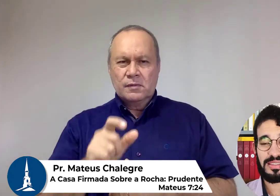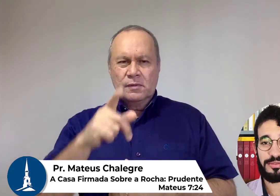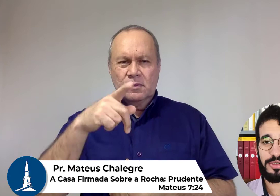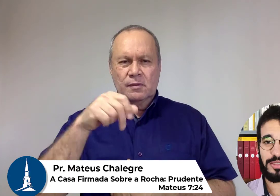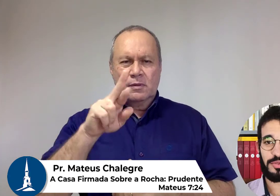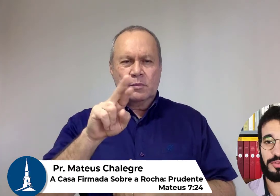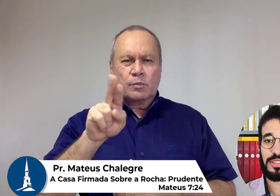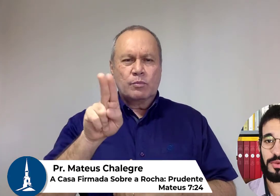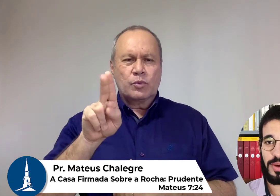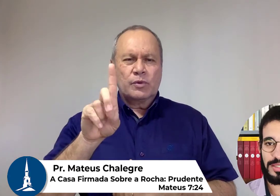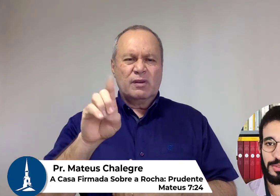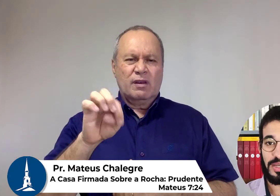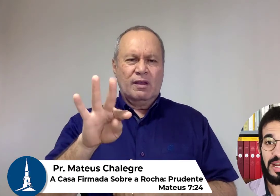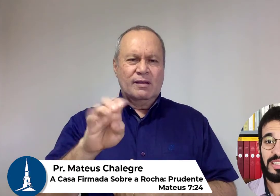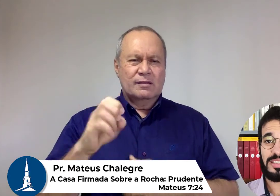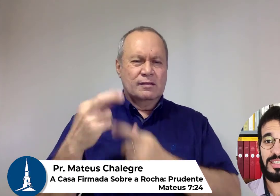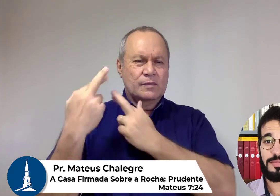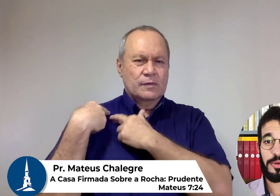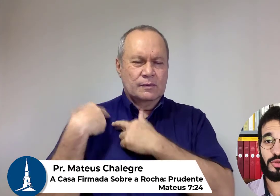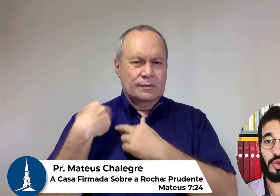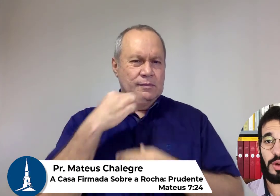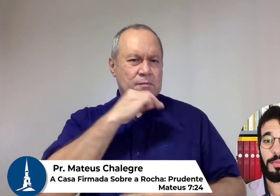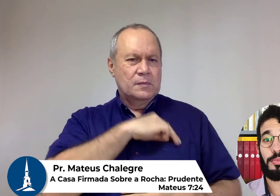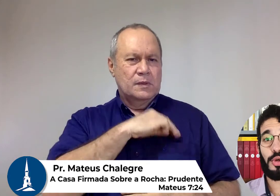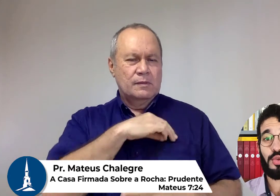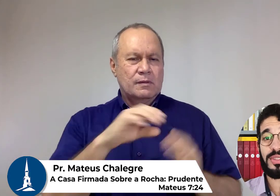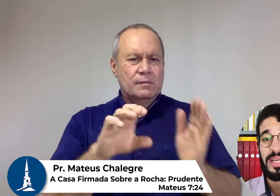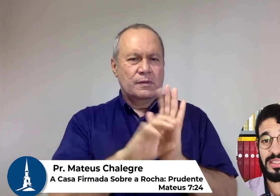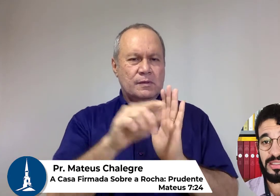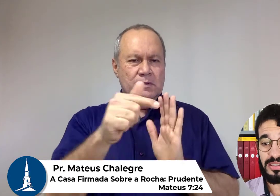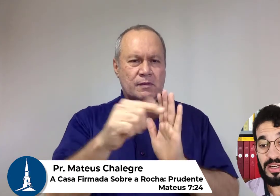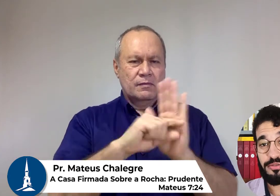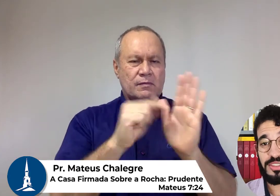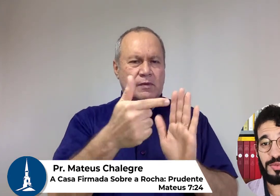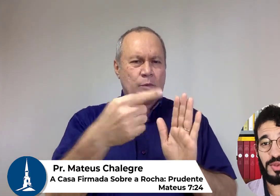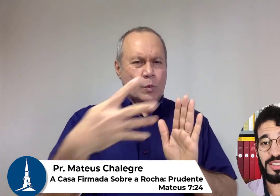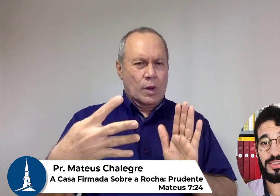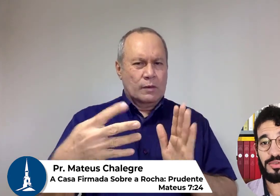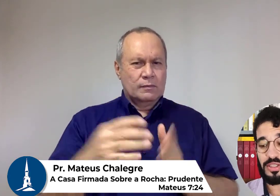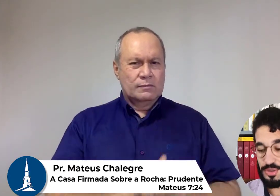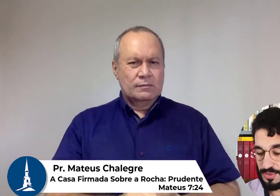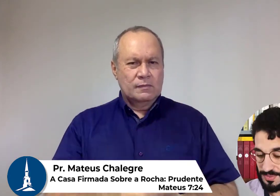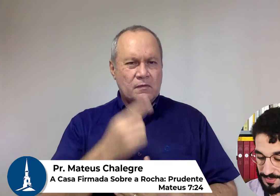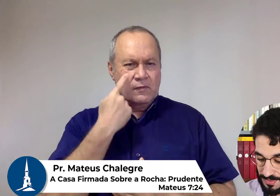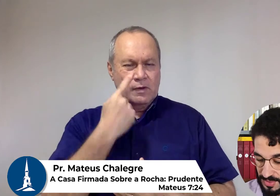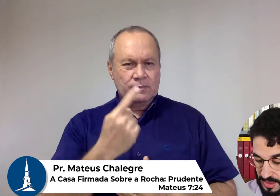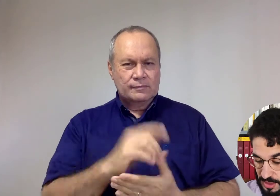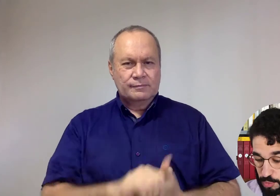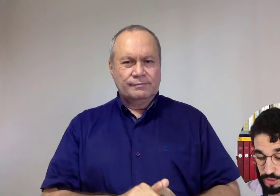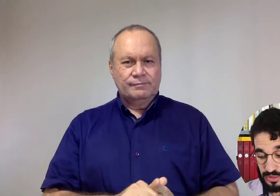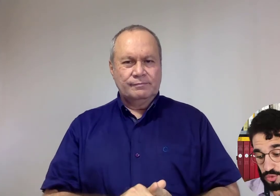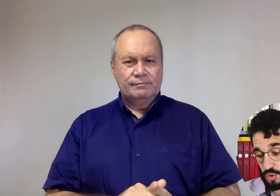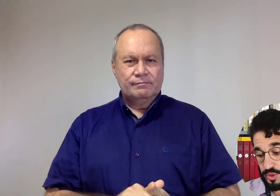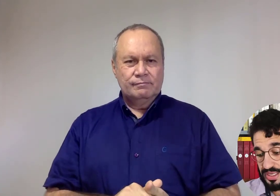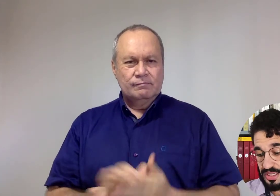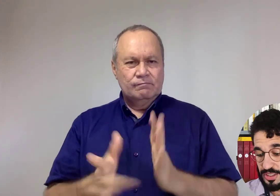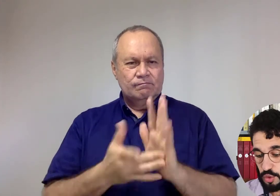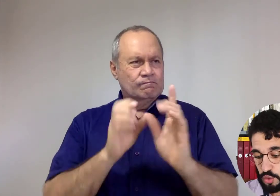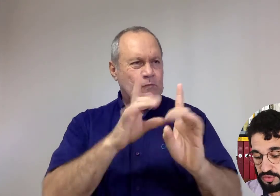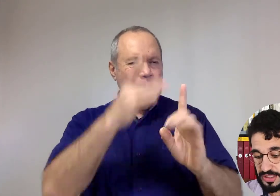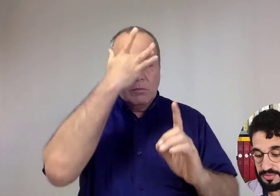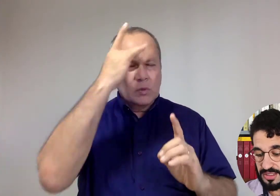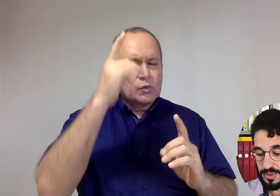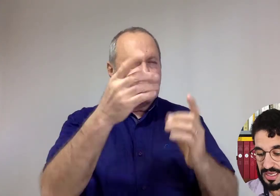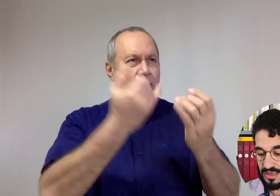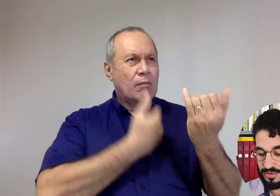capítulo 7, verso 24, de pessoa prudente. Vejamos o que diz o texto. Portanto, todo aquele